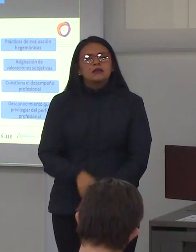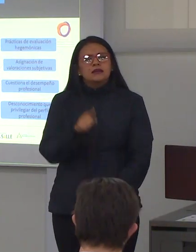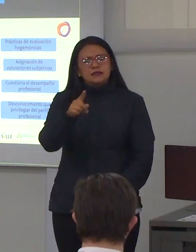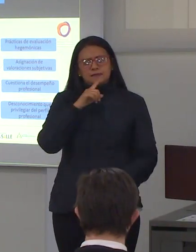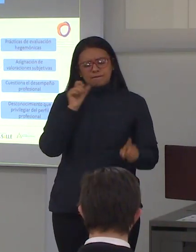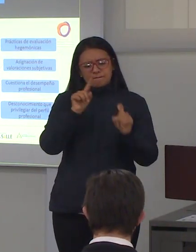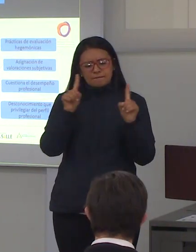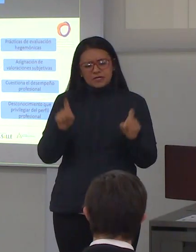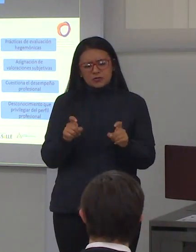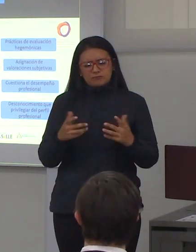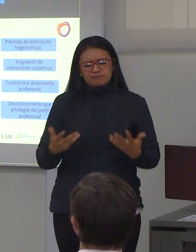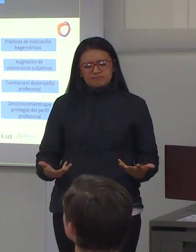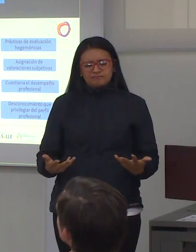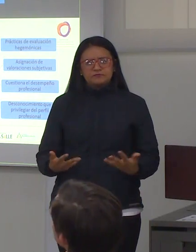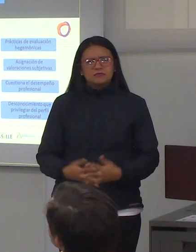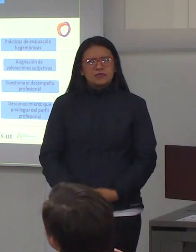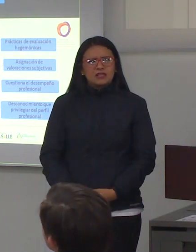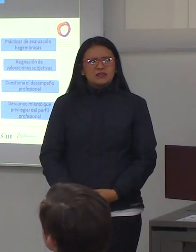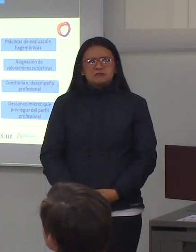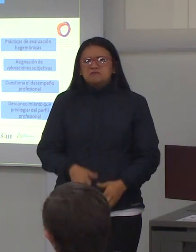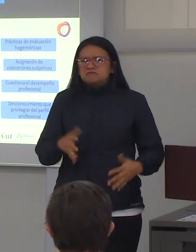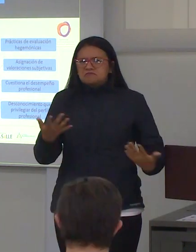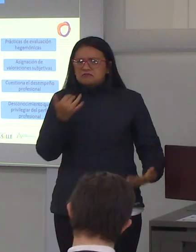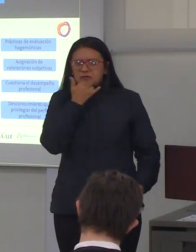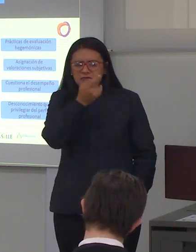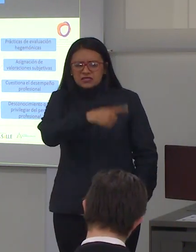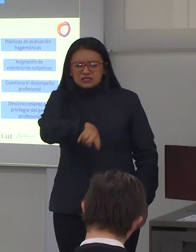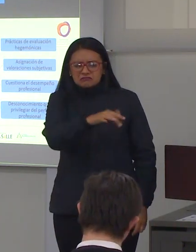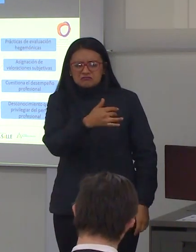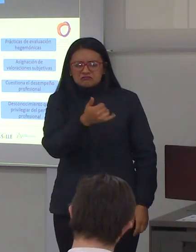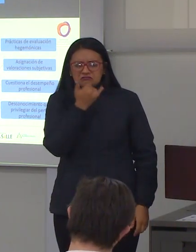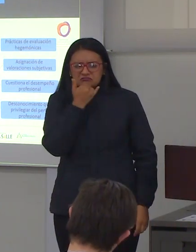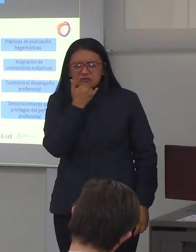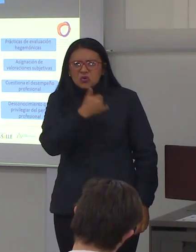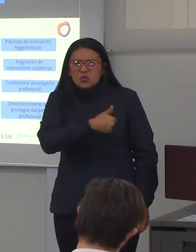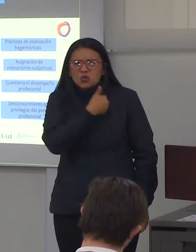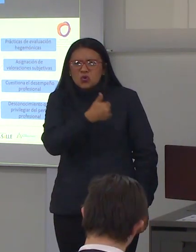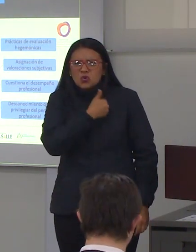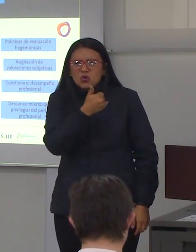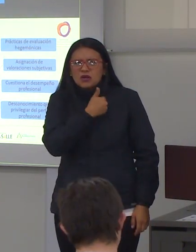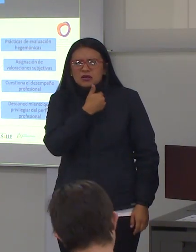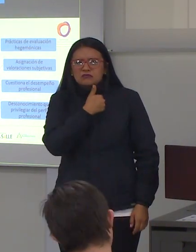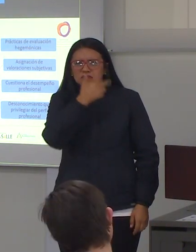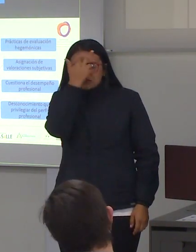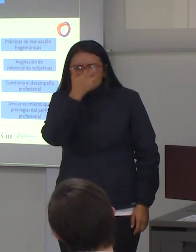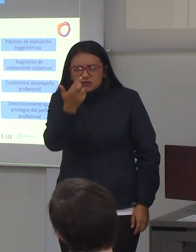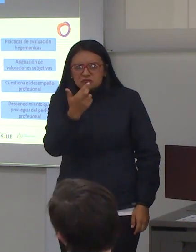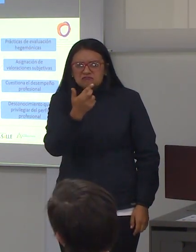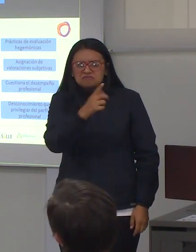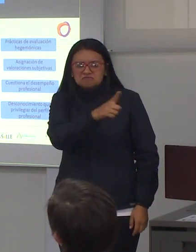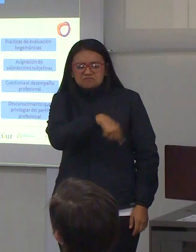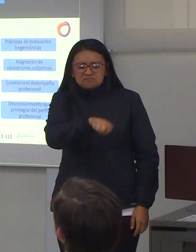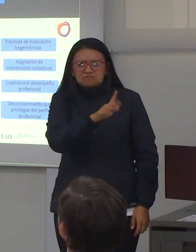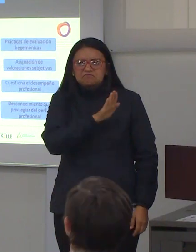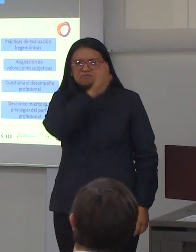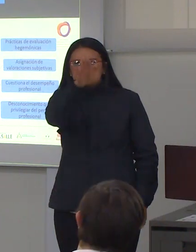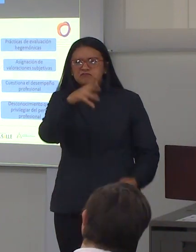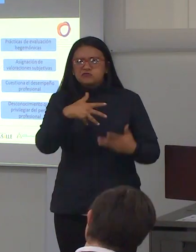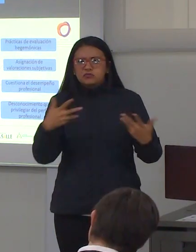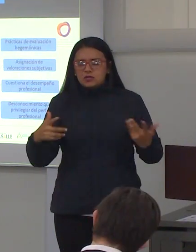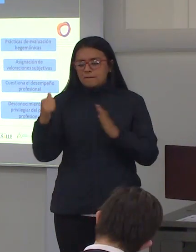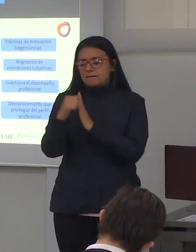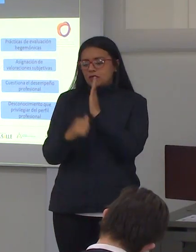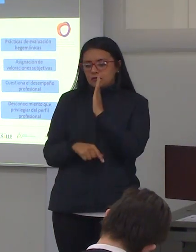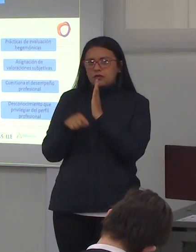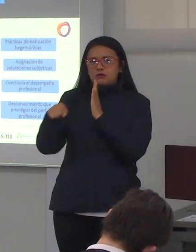era por, bueno, ¿qué va a pasar con estos muchachos en su desempeño profesional? ¿Para dónde van con estos programas?